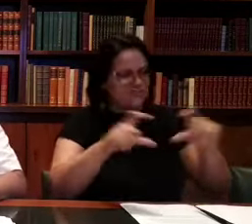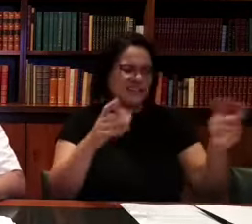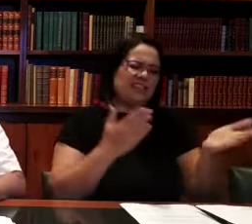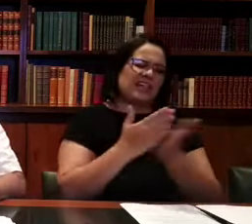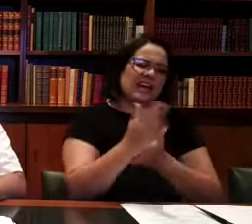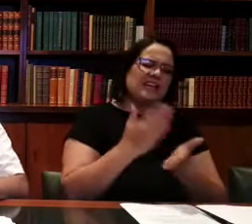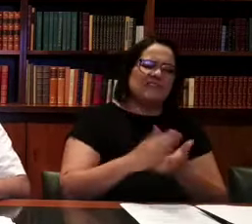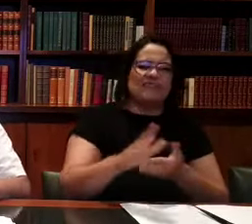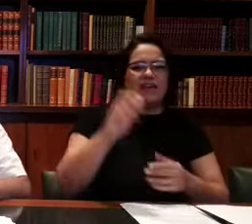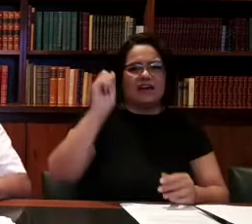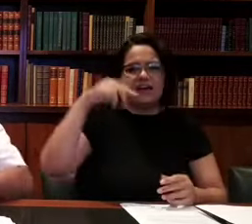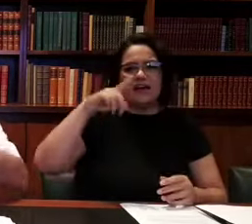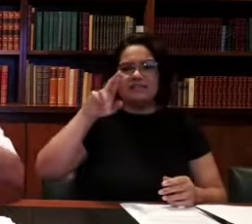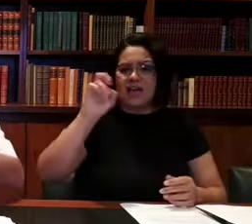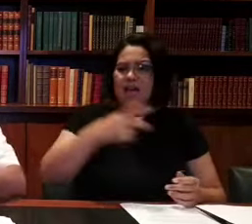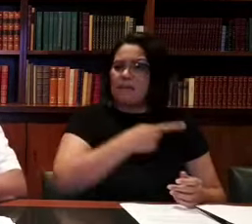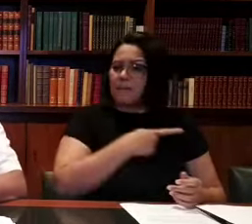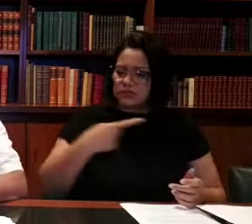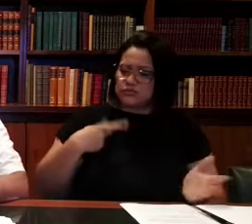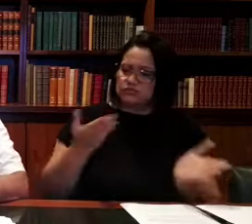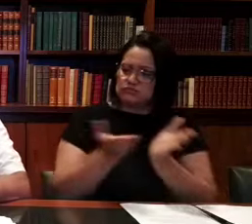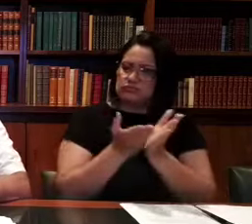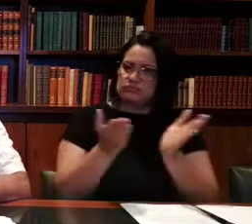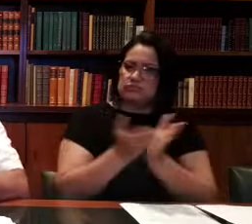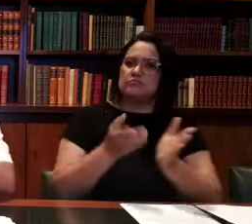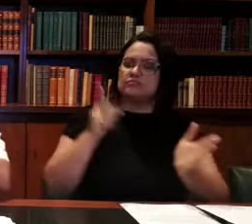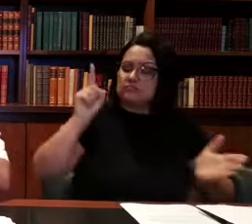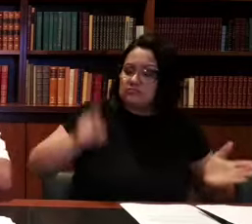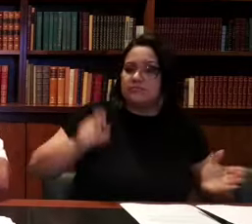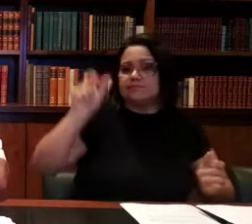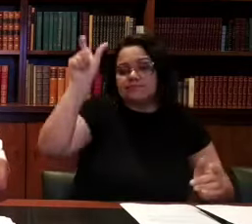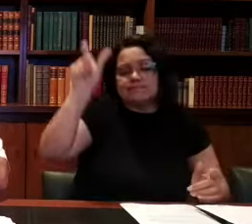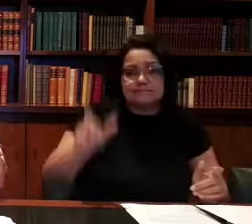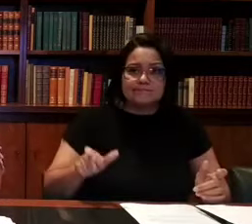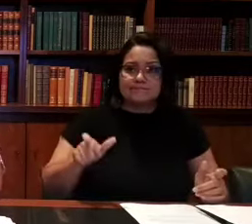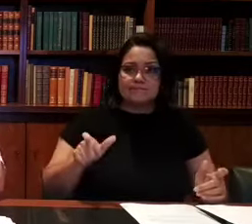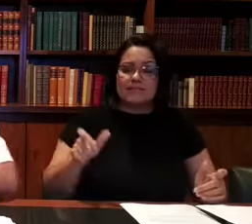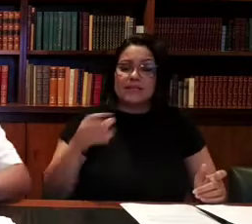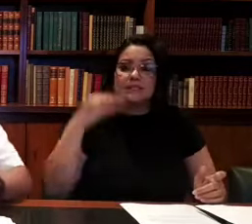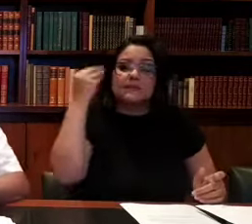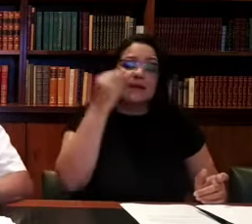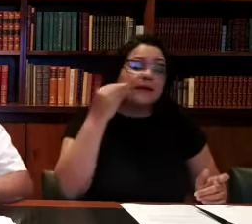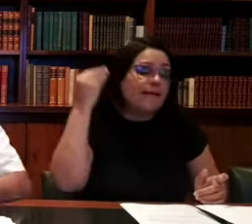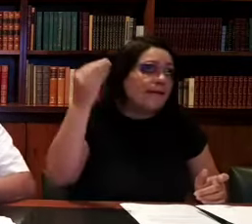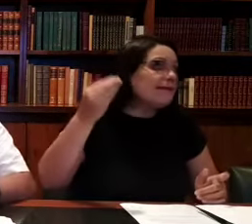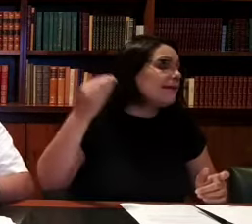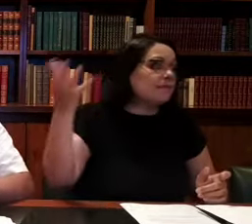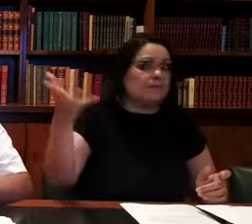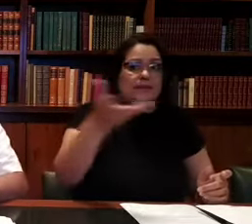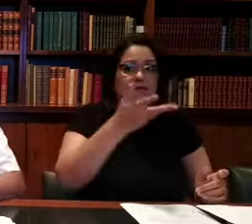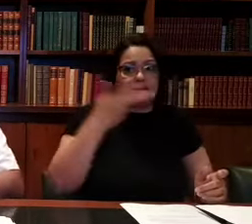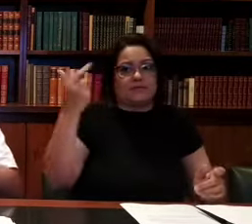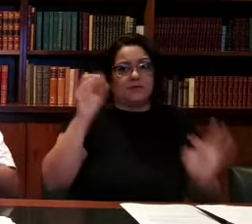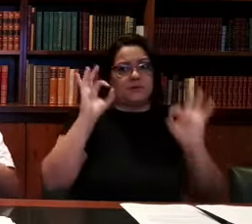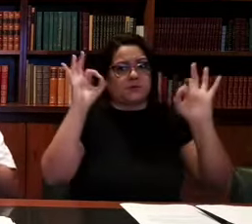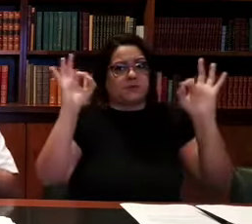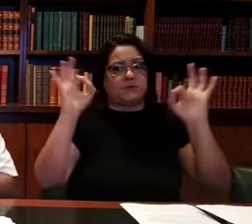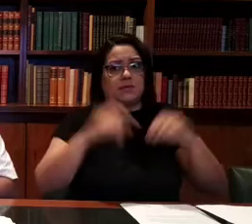tem nada a ver o André um pastor evangélico então cada um conhecimento enorme O que é sensacional